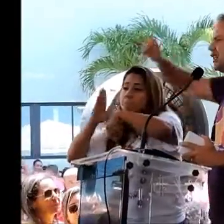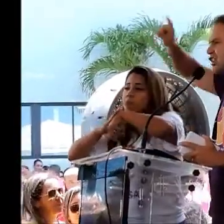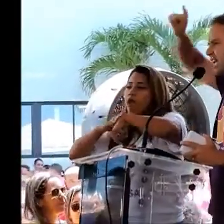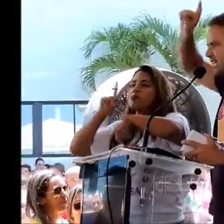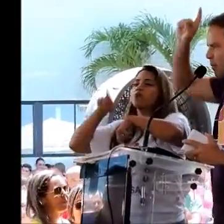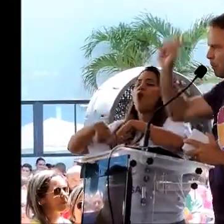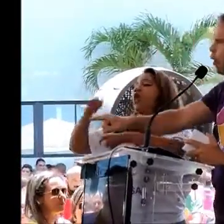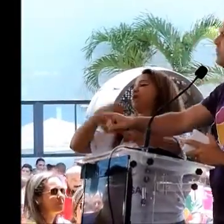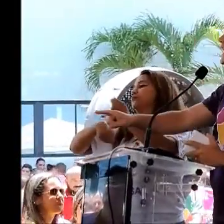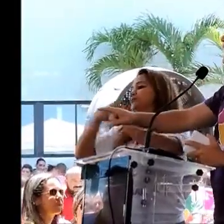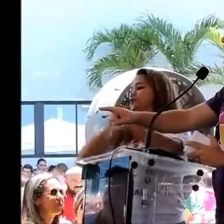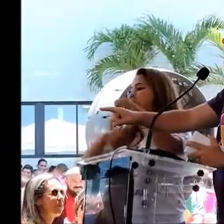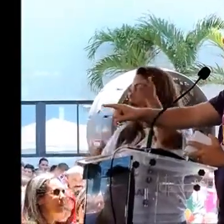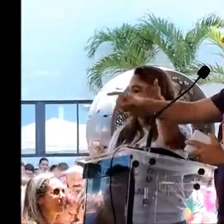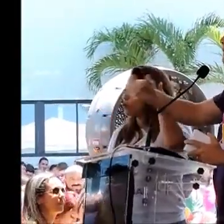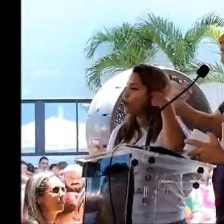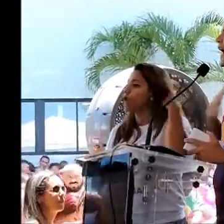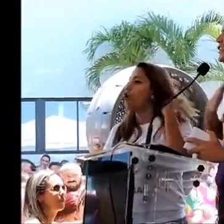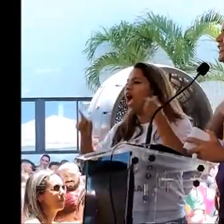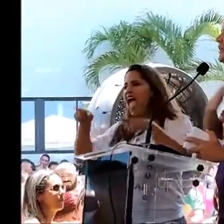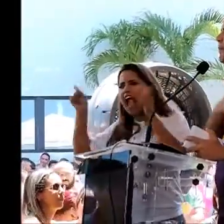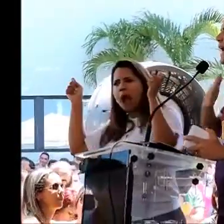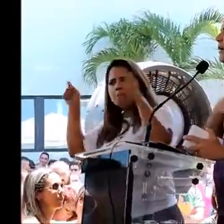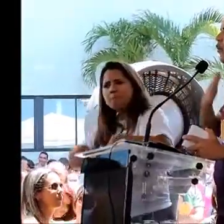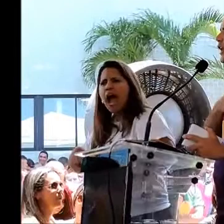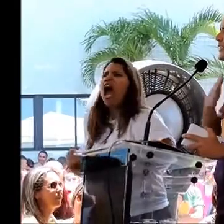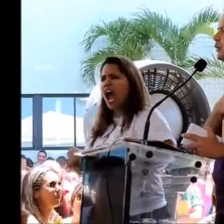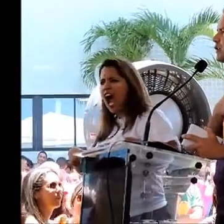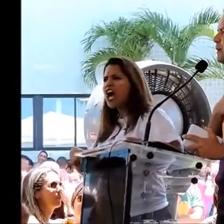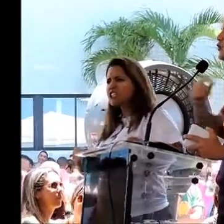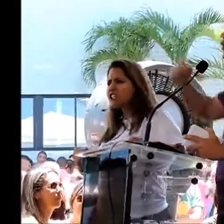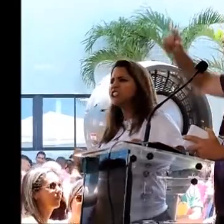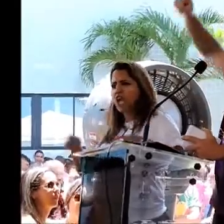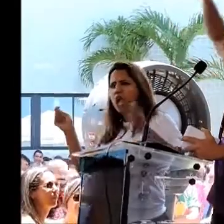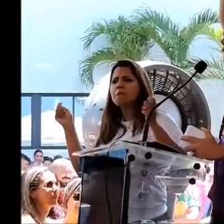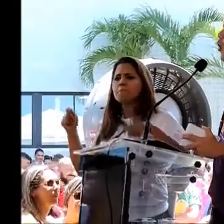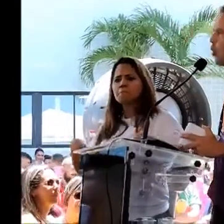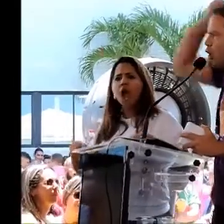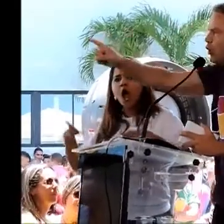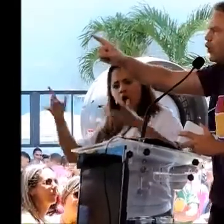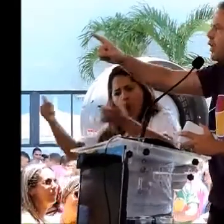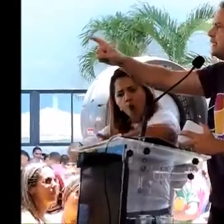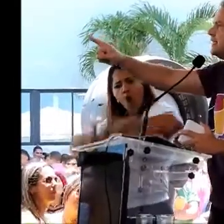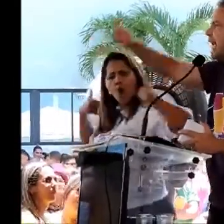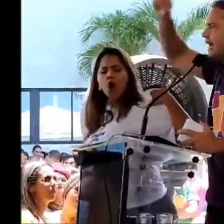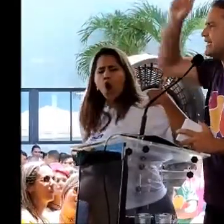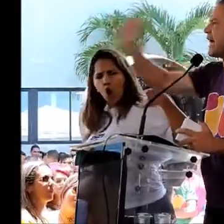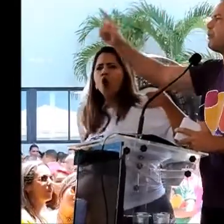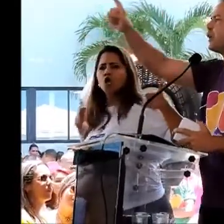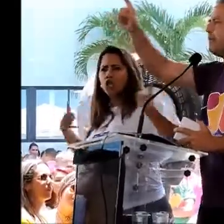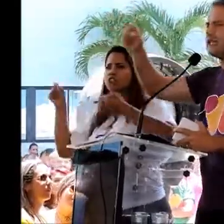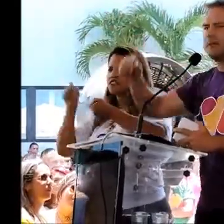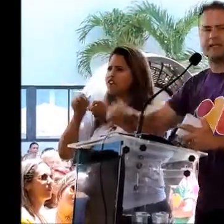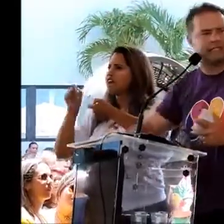a administração pública aquela que é capaz de desempenhar no coração das pessoas o maior orgulho de realizar por quem mais